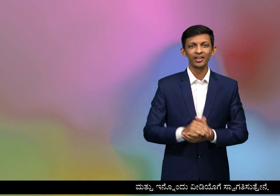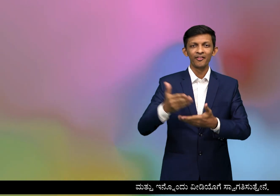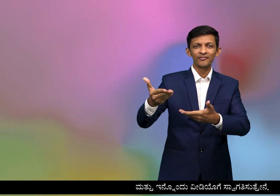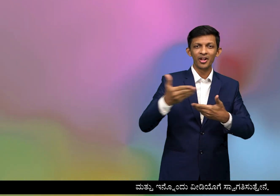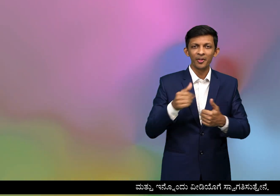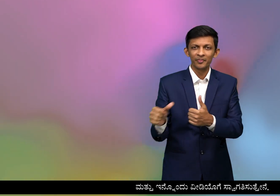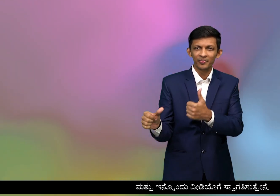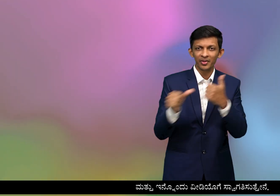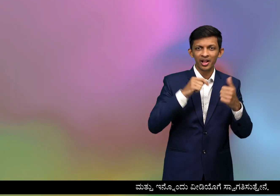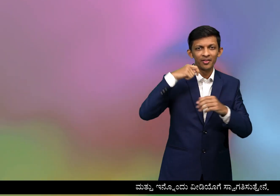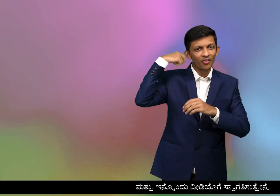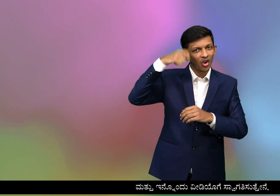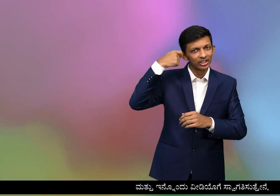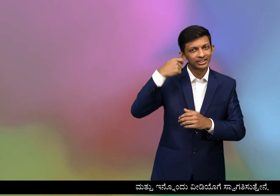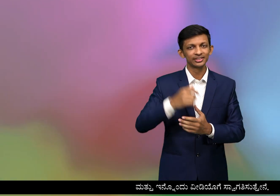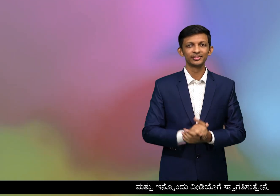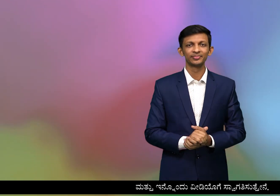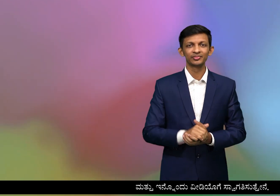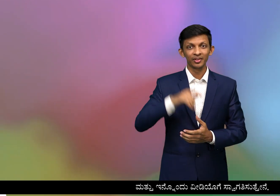மத்து இண்ணொன் représு விடிோக்க holders